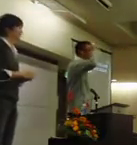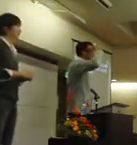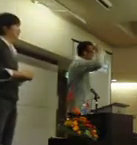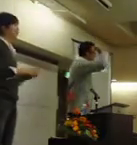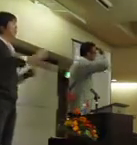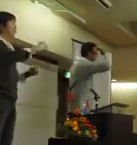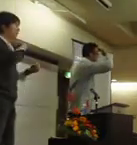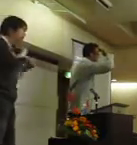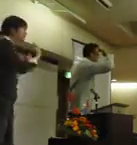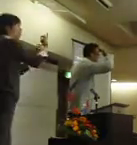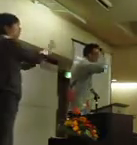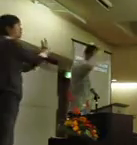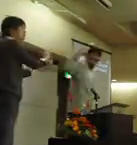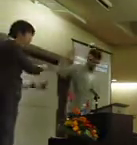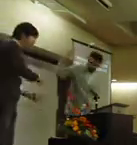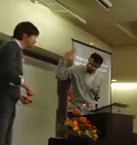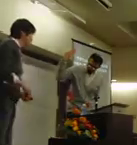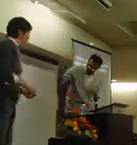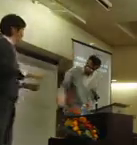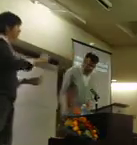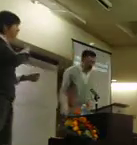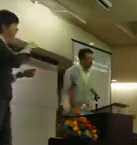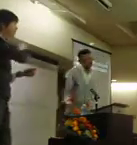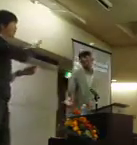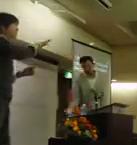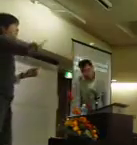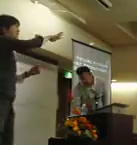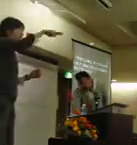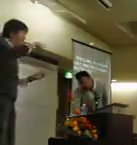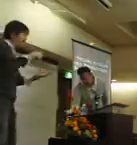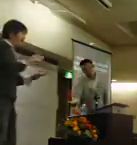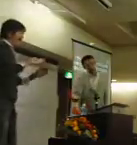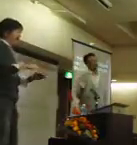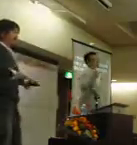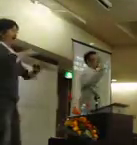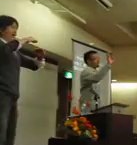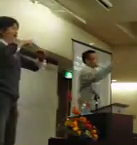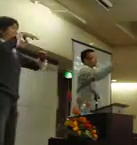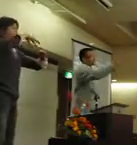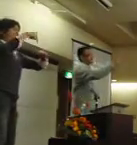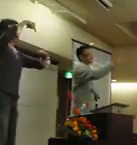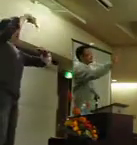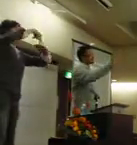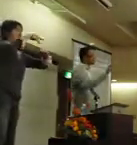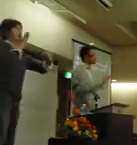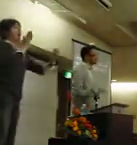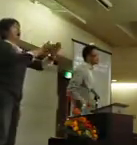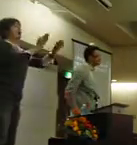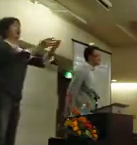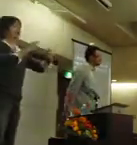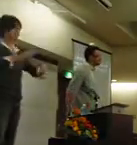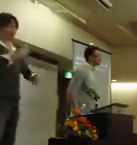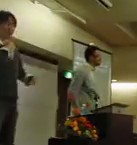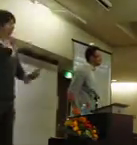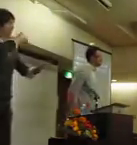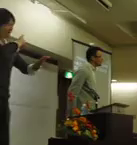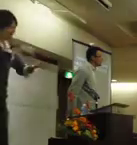私もそうです。私がですね、このようにして皆さんに高いところから喋っているのはありえない話でし